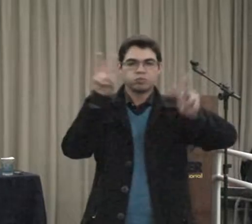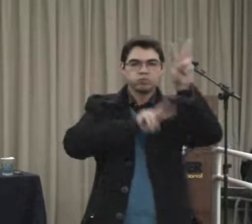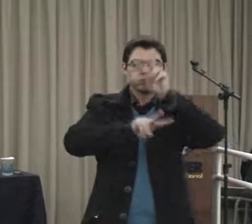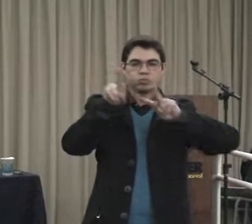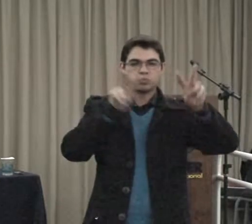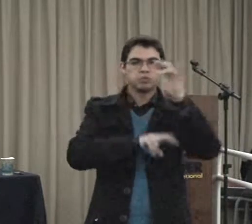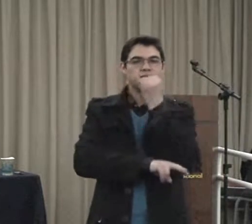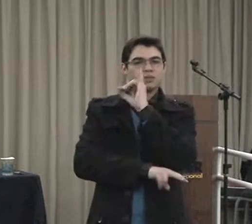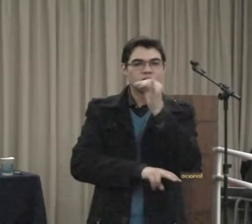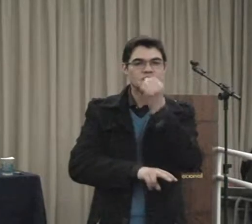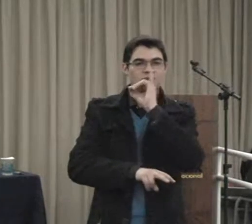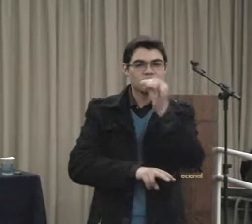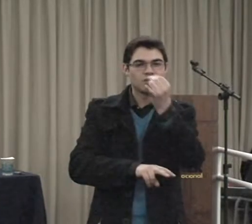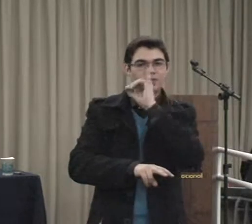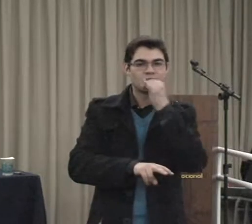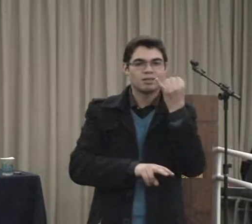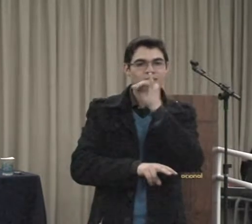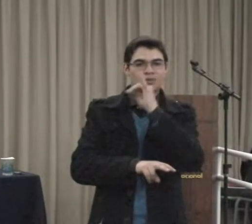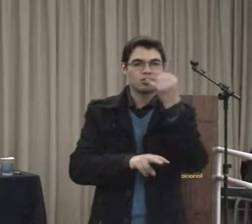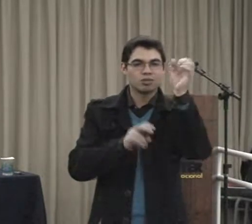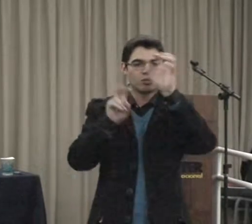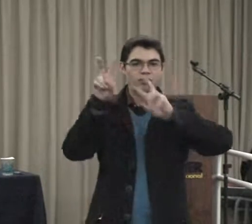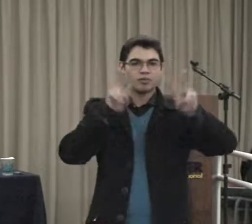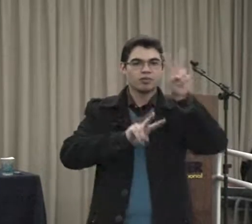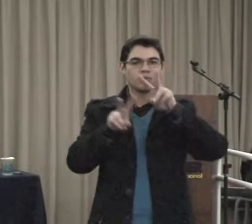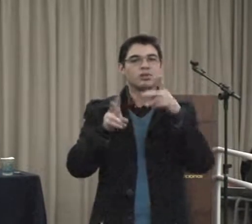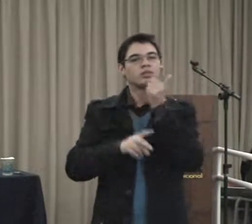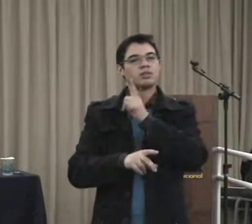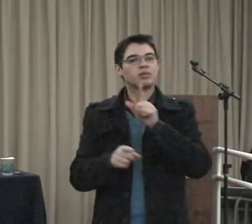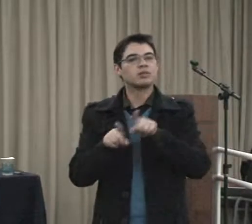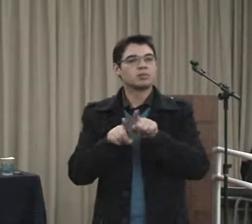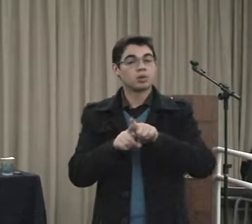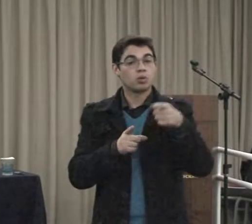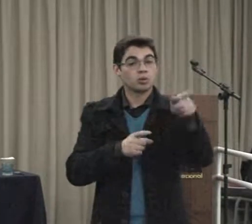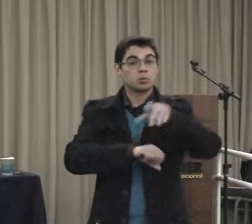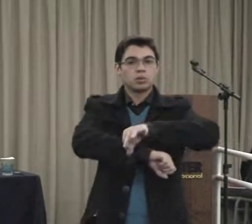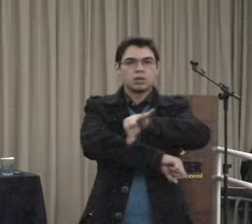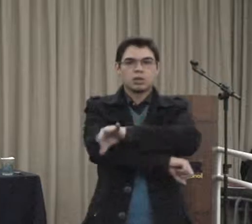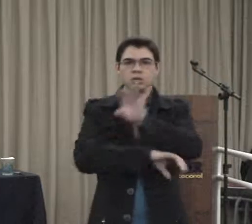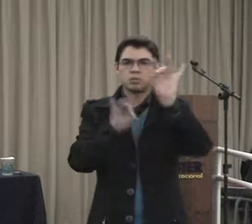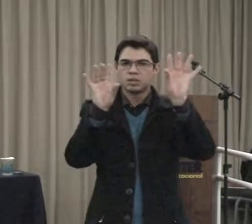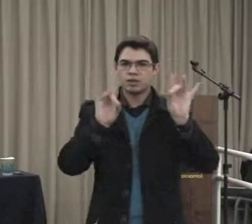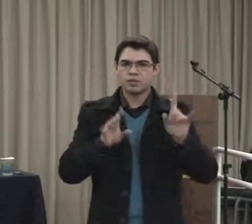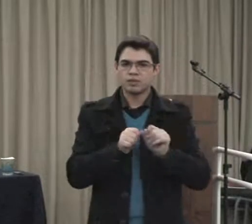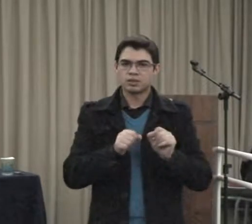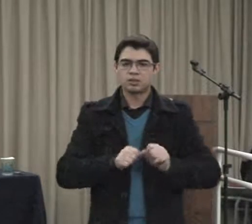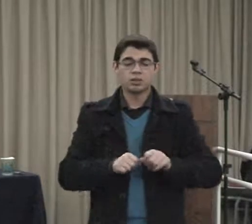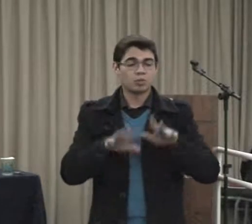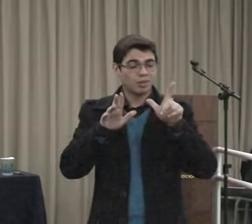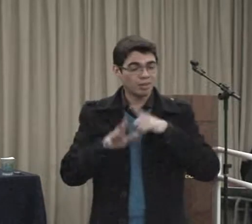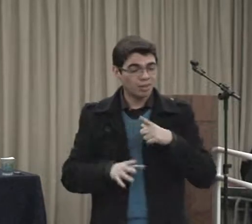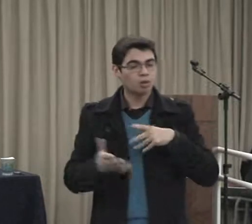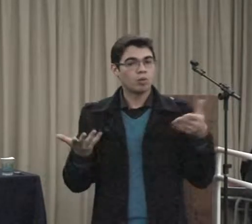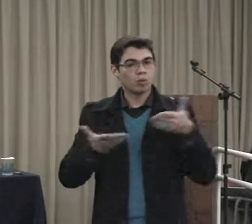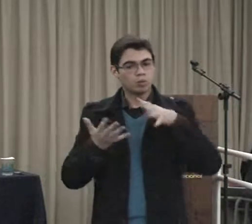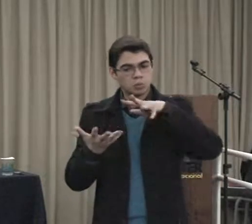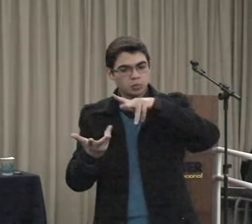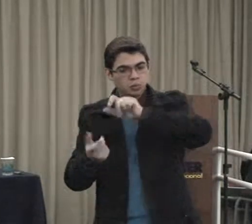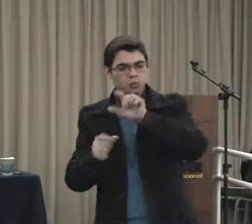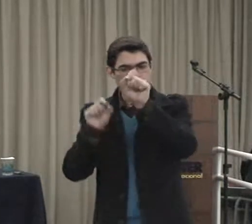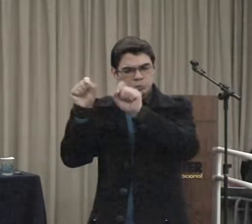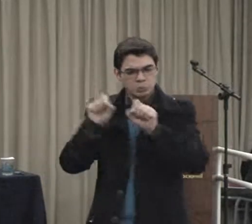tá, vem fazendo, com a Eco Imagination, que é o programa deles. Então, várias empresas estão por esse caminho, ok?